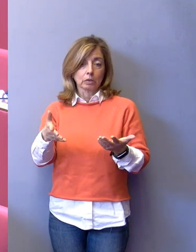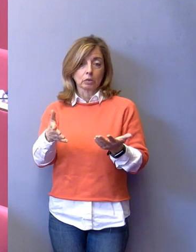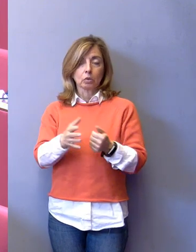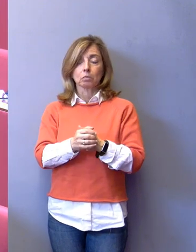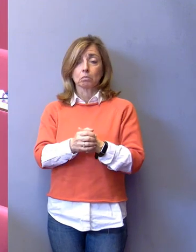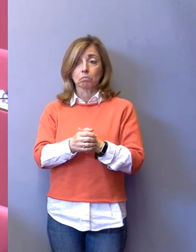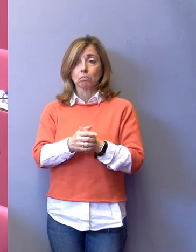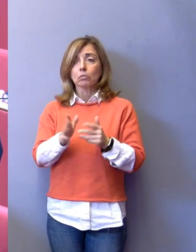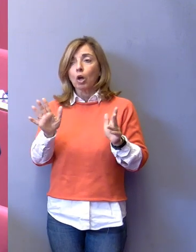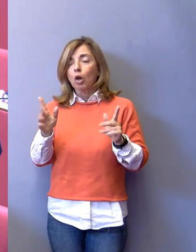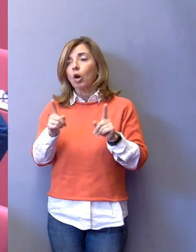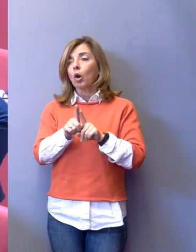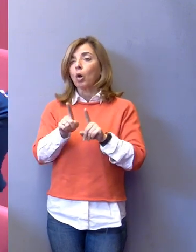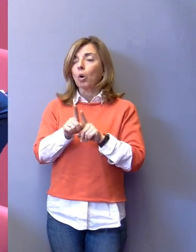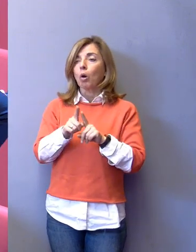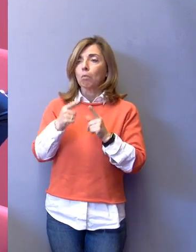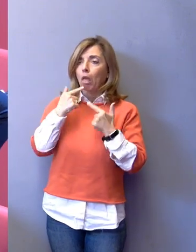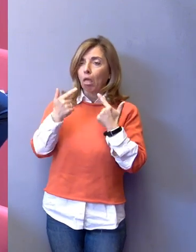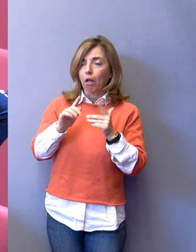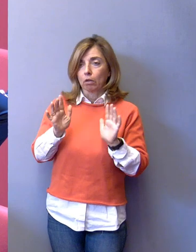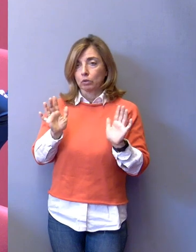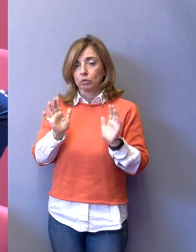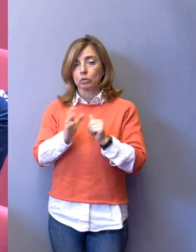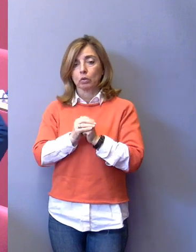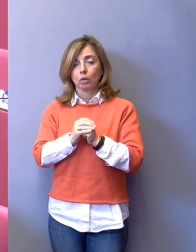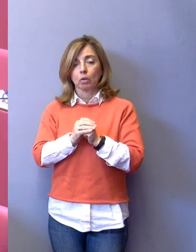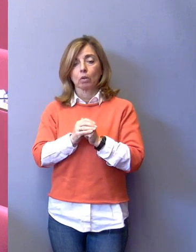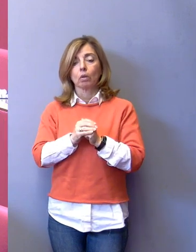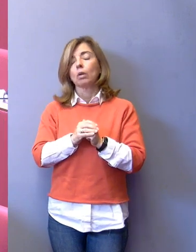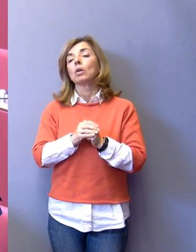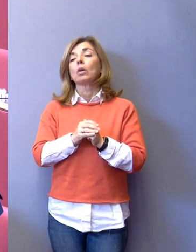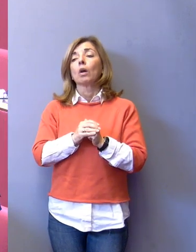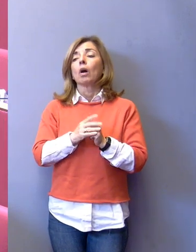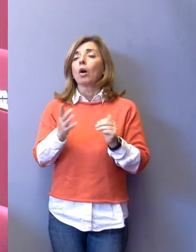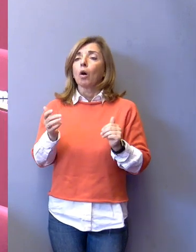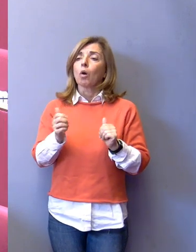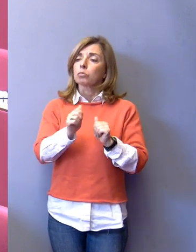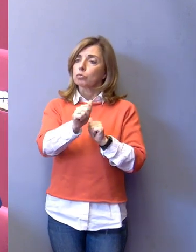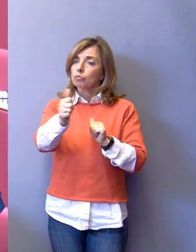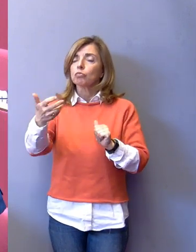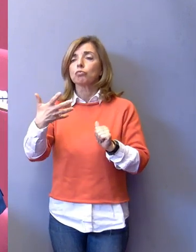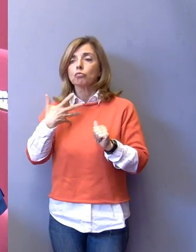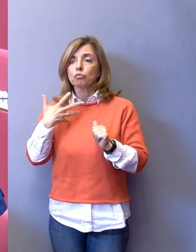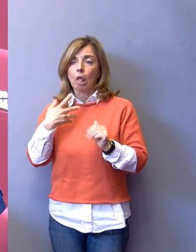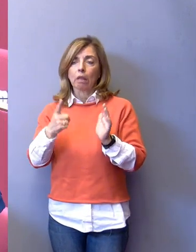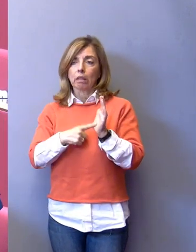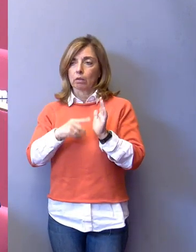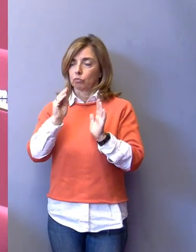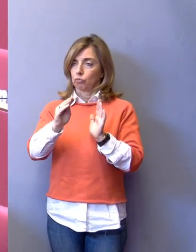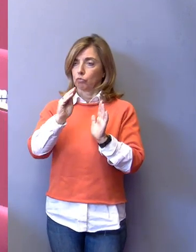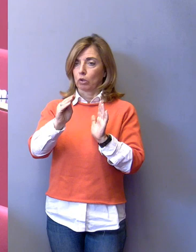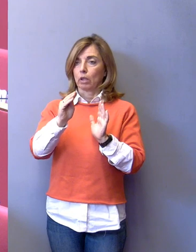Senza nessuna pretesa di voler in alcun modo sindacare la legittimità delle richieste di sospensiva che ci vengono oggi